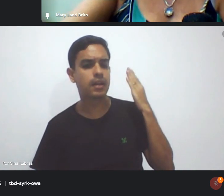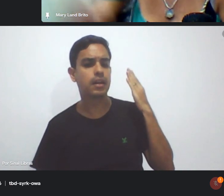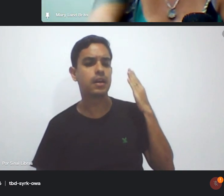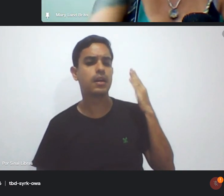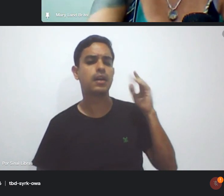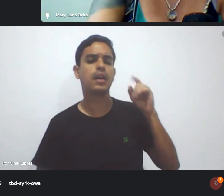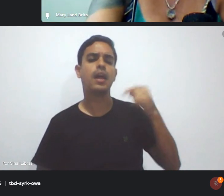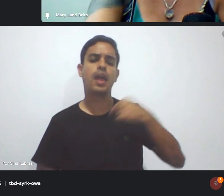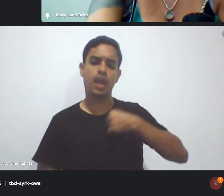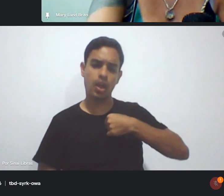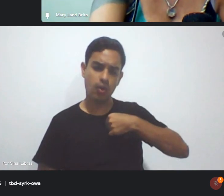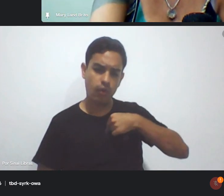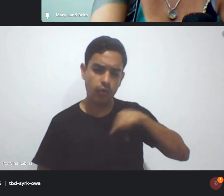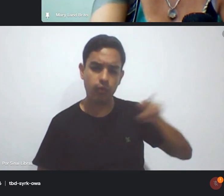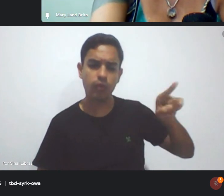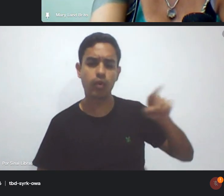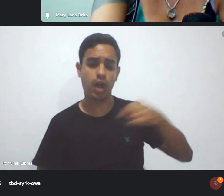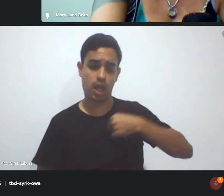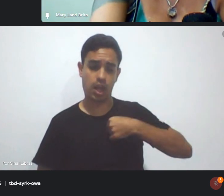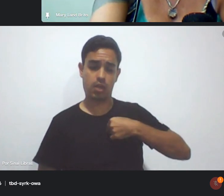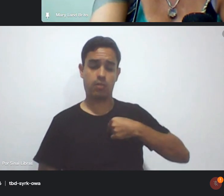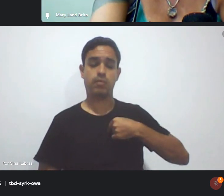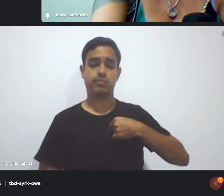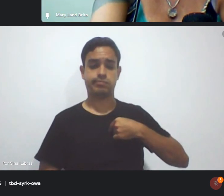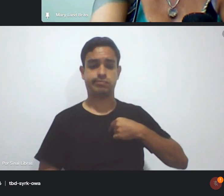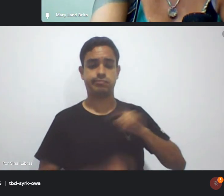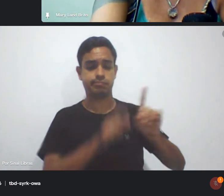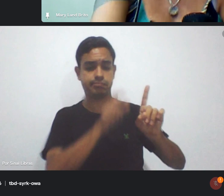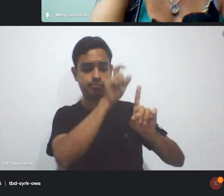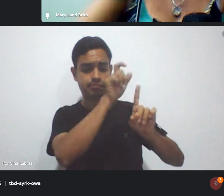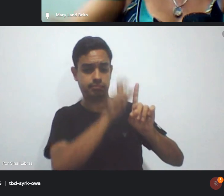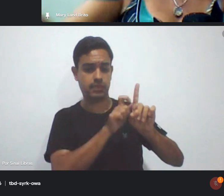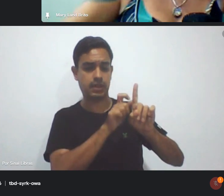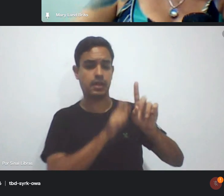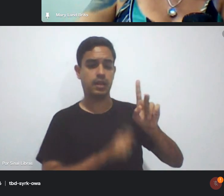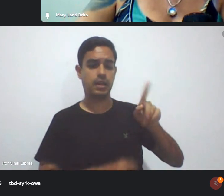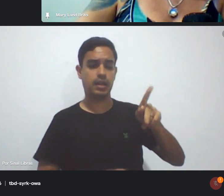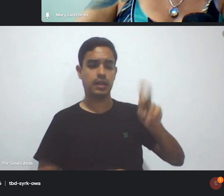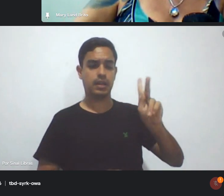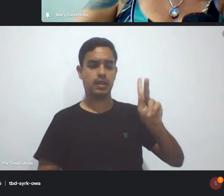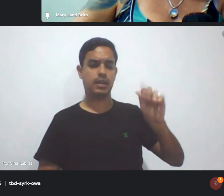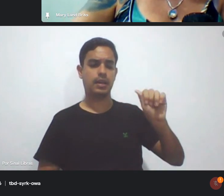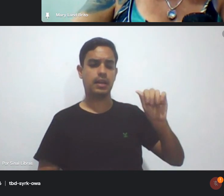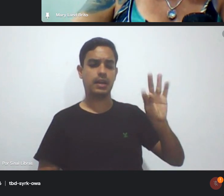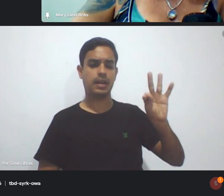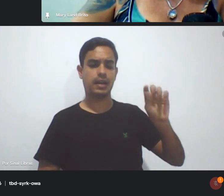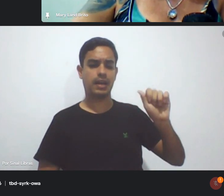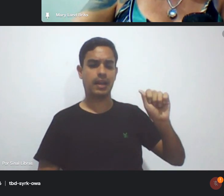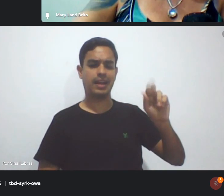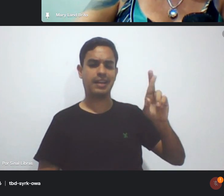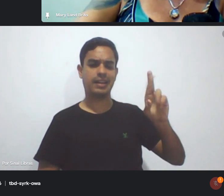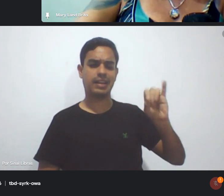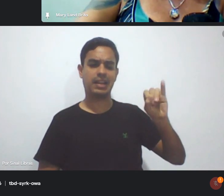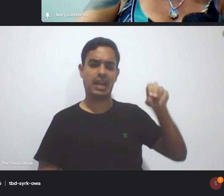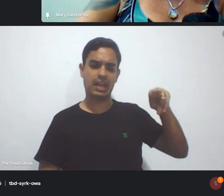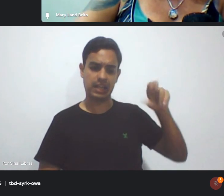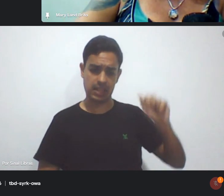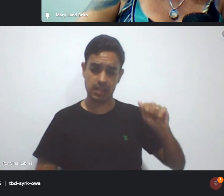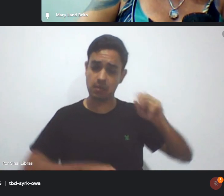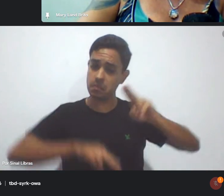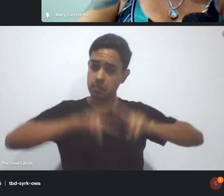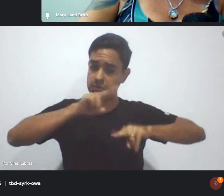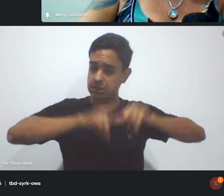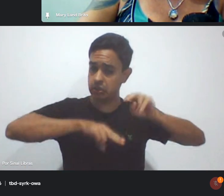Renato, onde eu fui a Catarina, e foi o nosso São João. Foi um São João muito bom, muito bacana. E